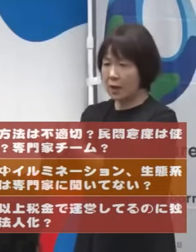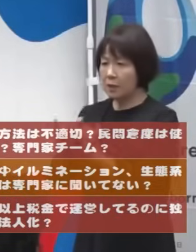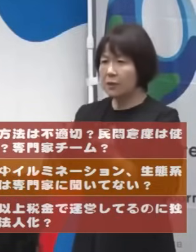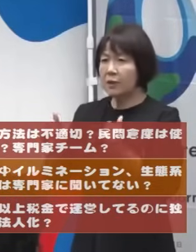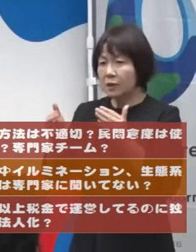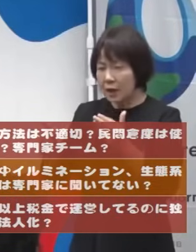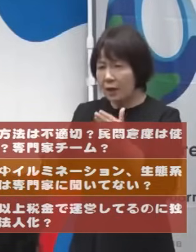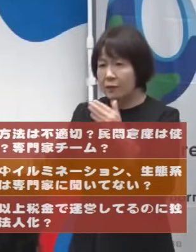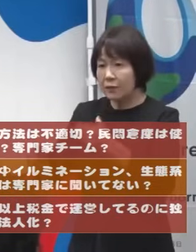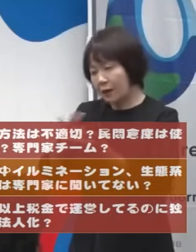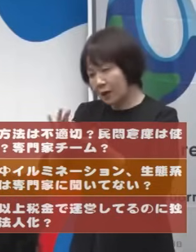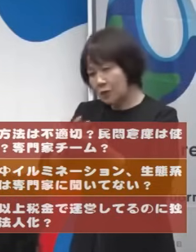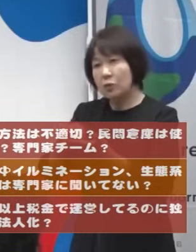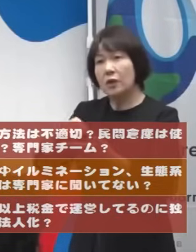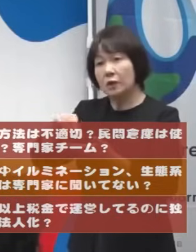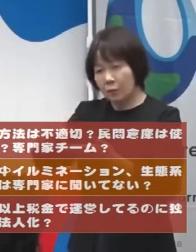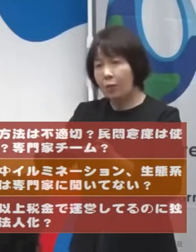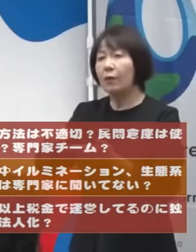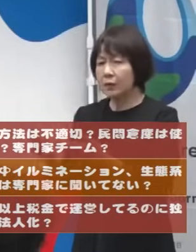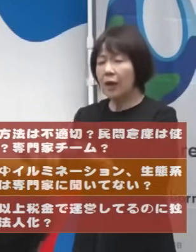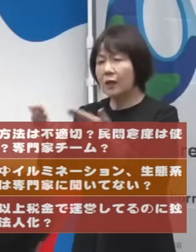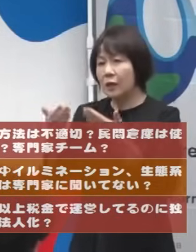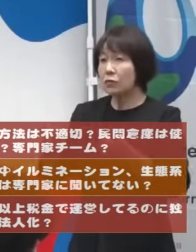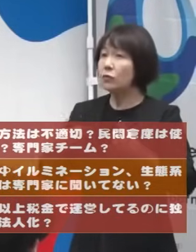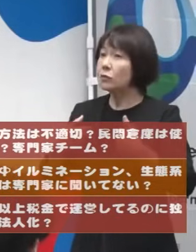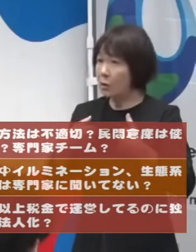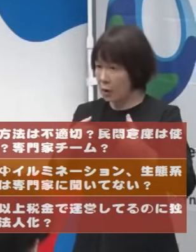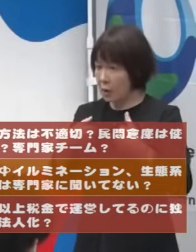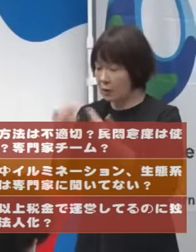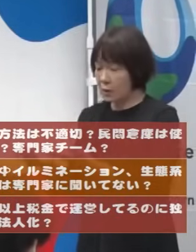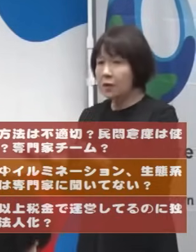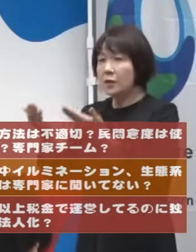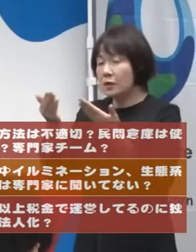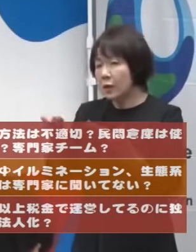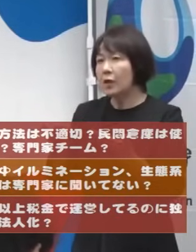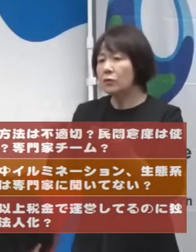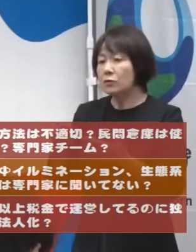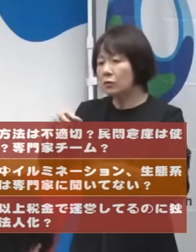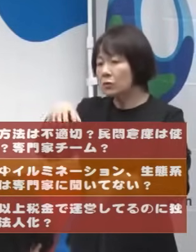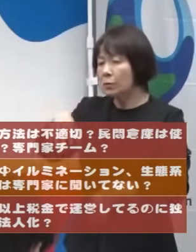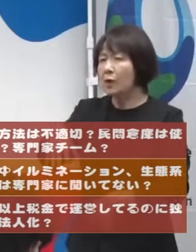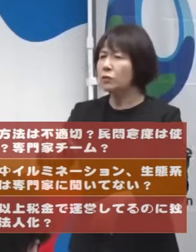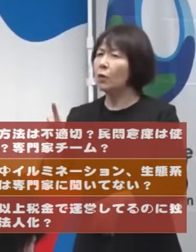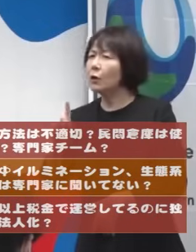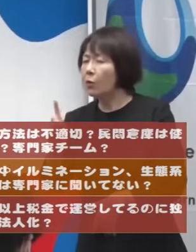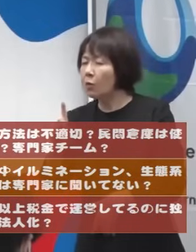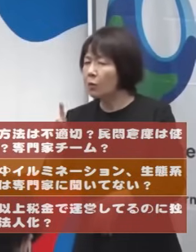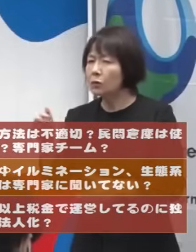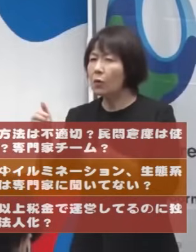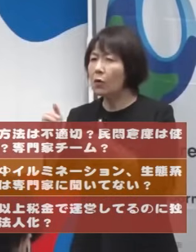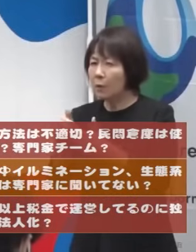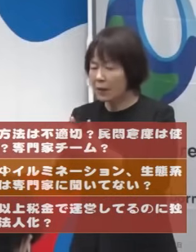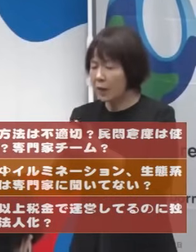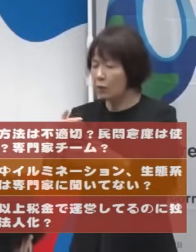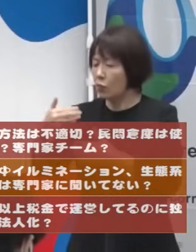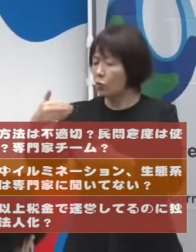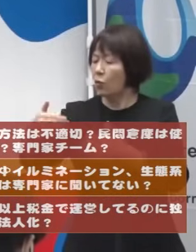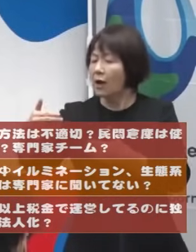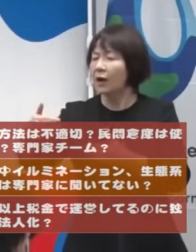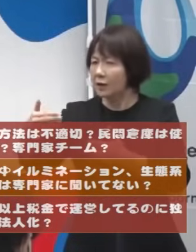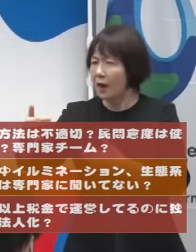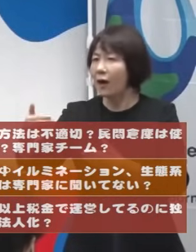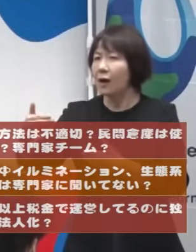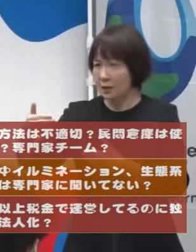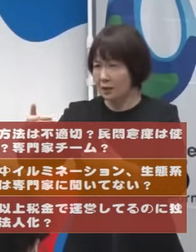間活用していこうという中で、これは移転する必要があると。で、移転する先をこう見つけるまでの、当面の間ということ